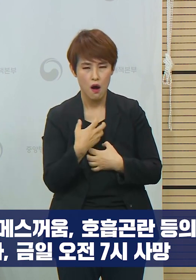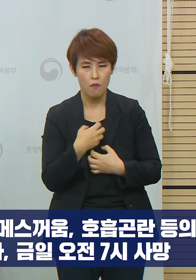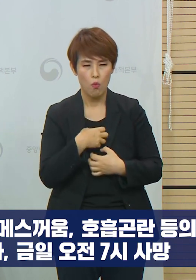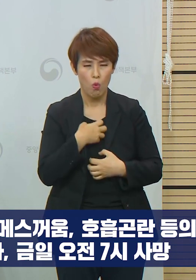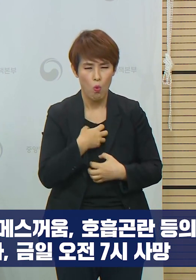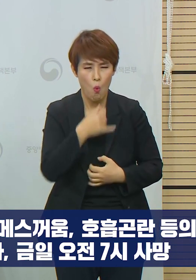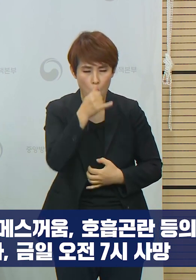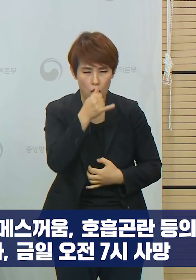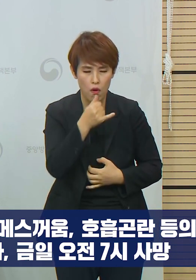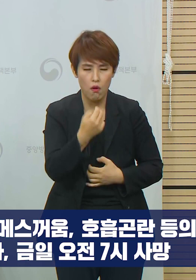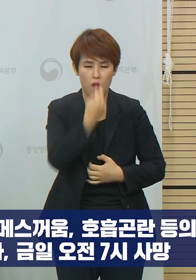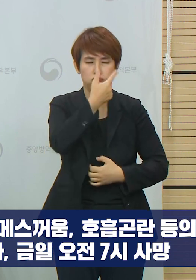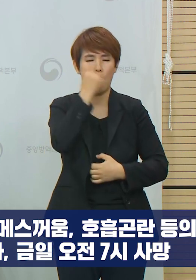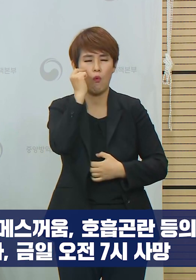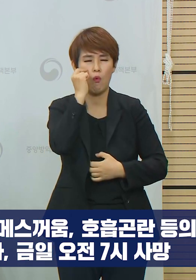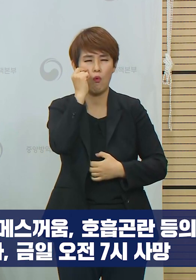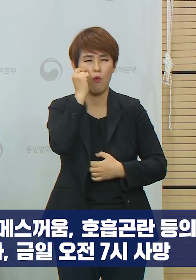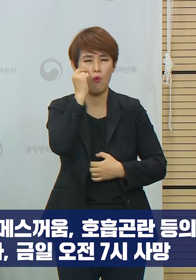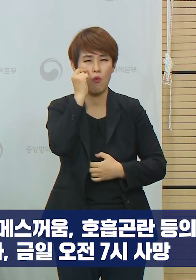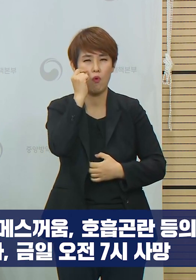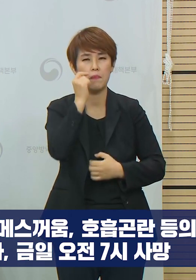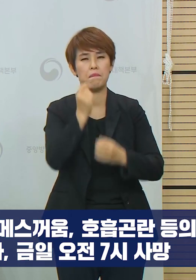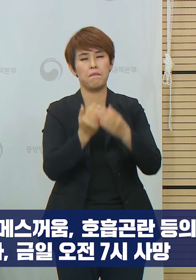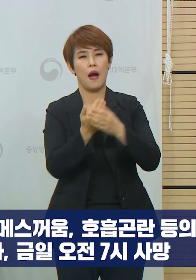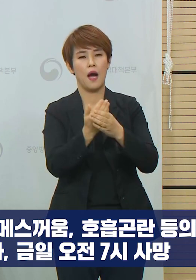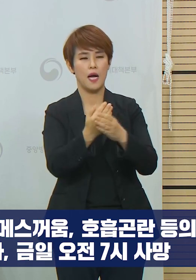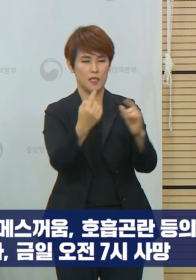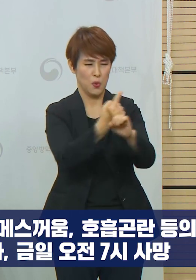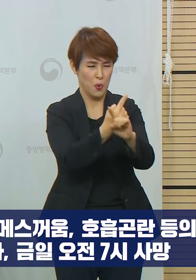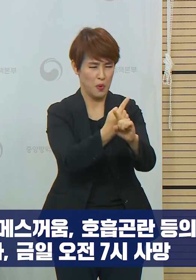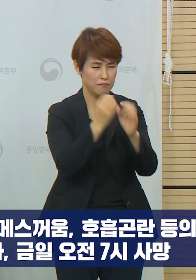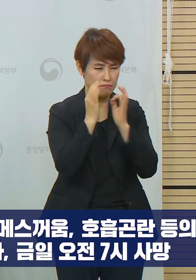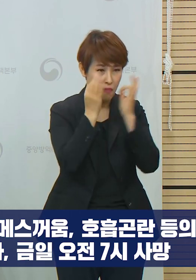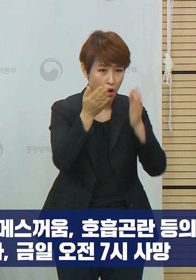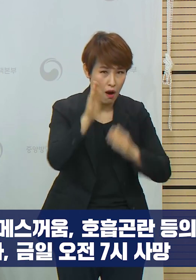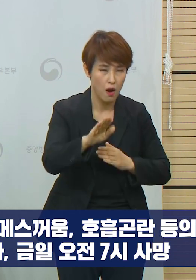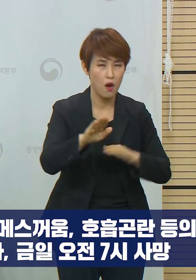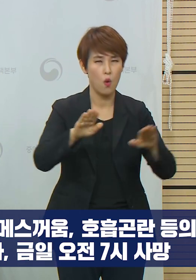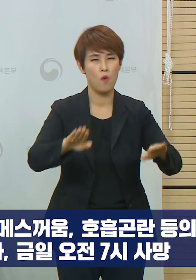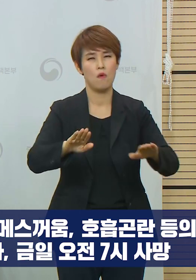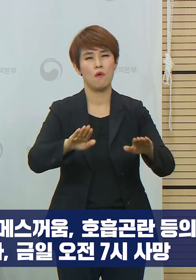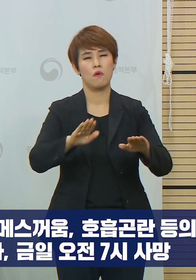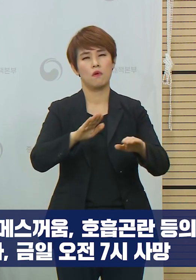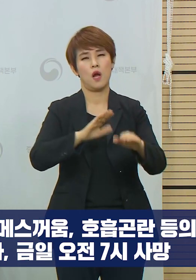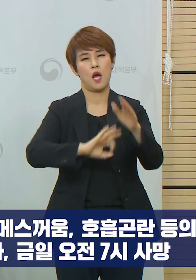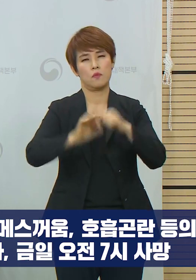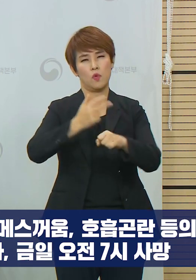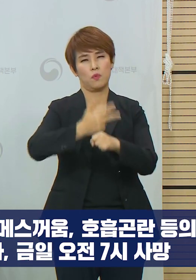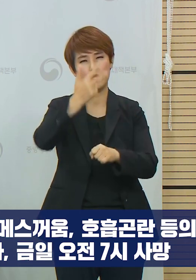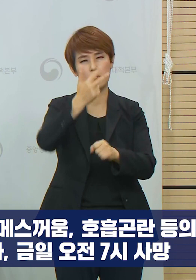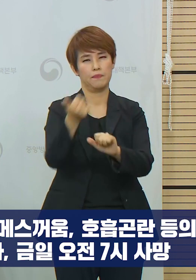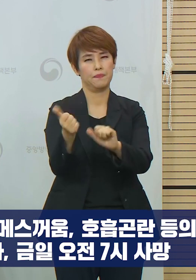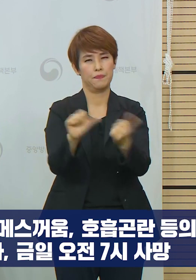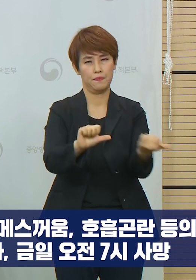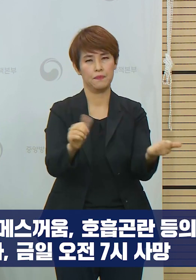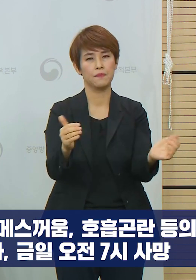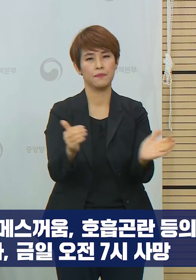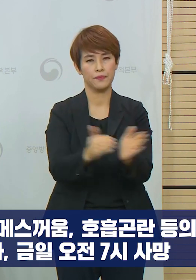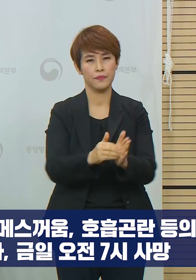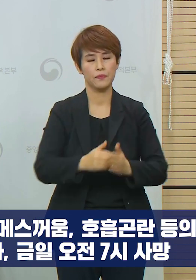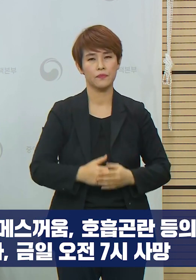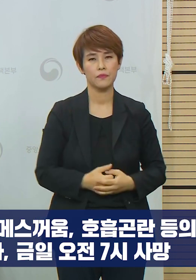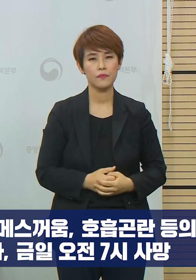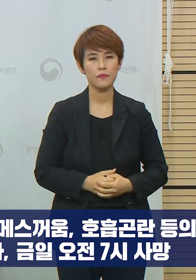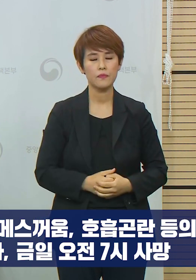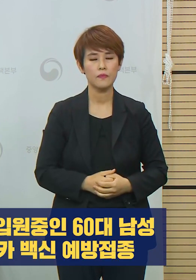메스꺼움, 호흡곤란 등의 증상이 발생하여 치료하였으나 금일 오전 7시에 사망을 하신